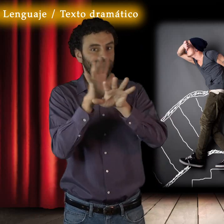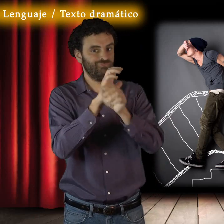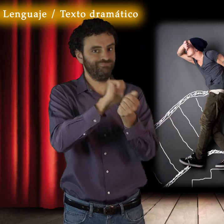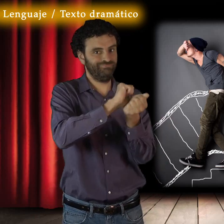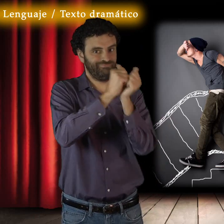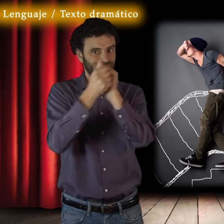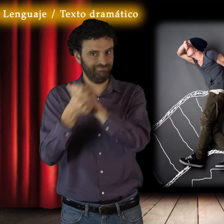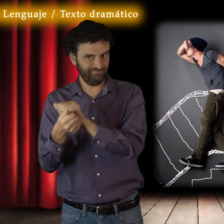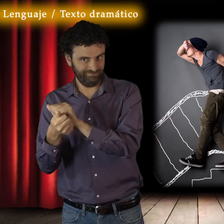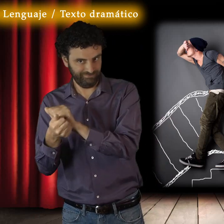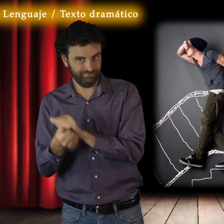presentación